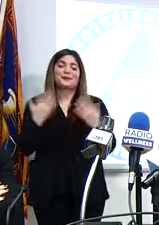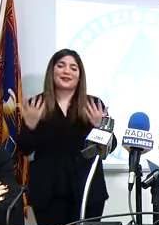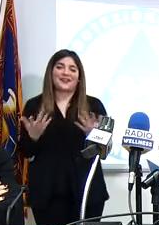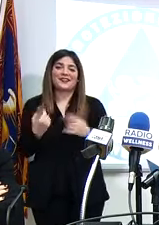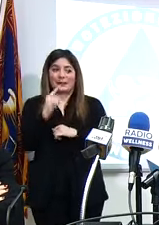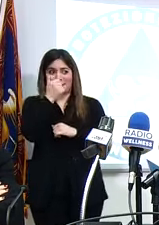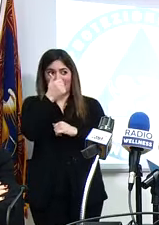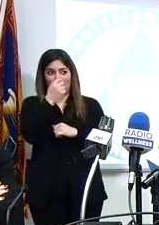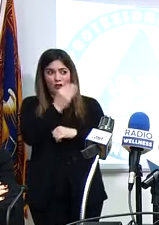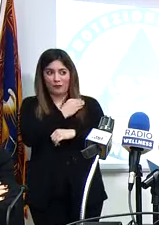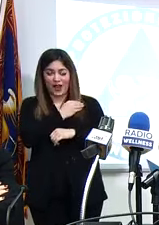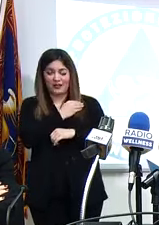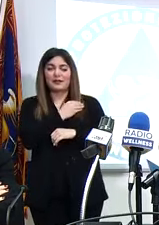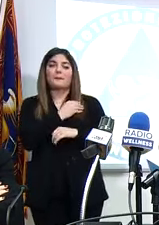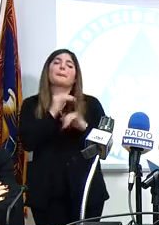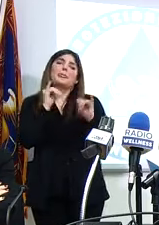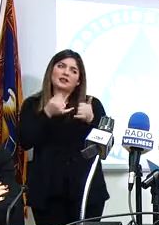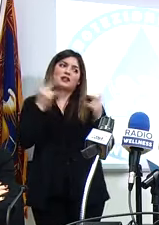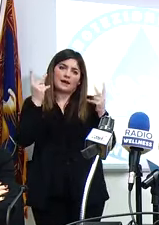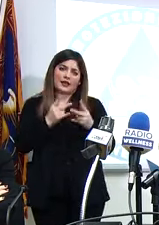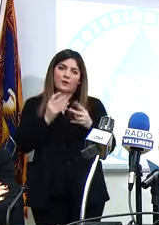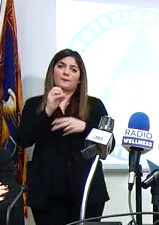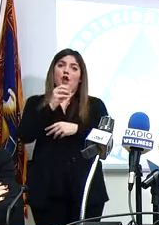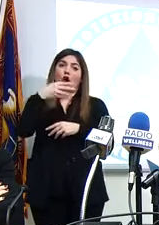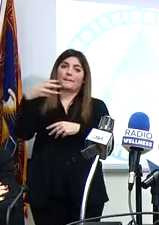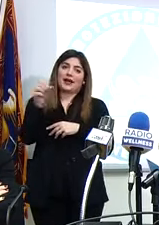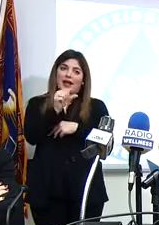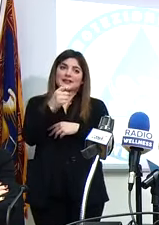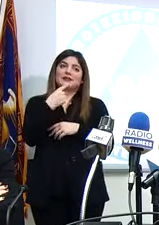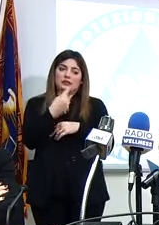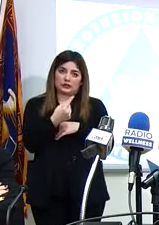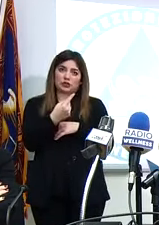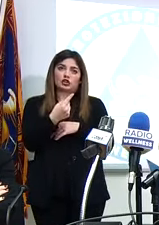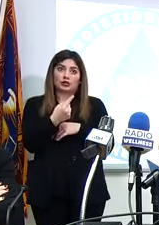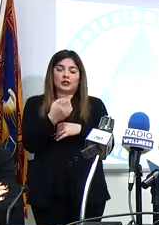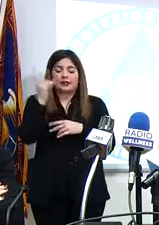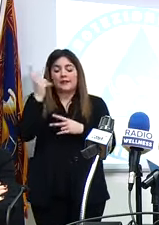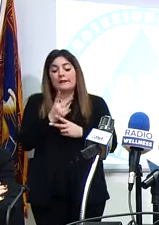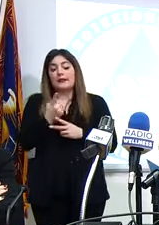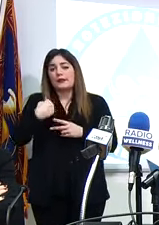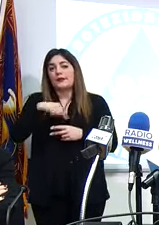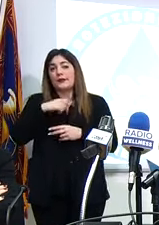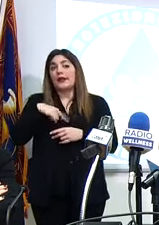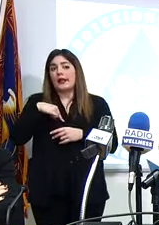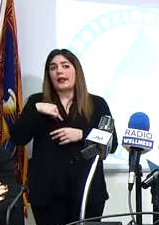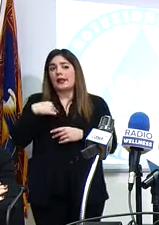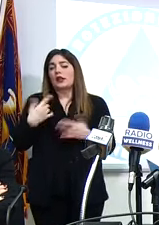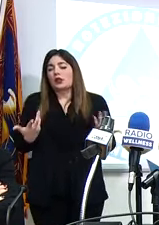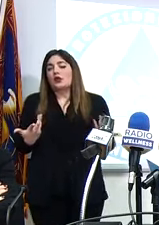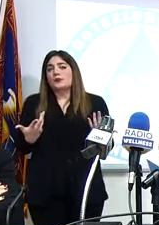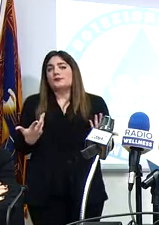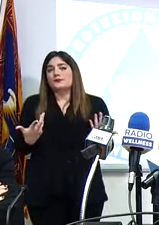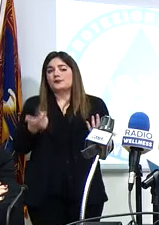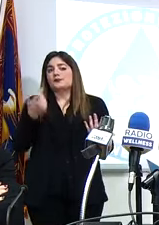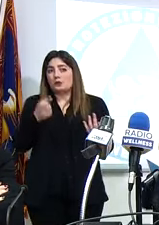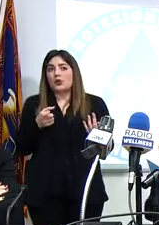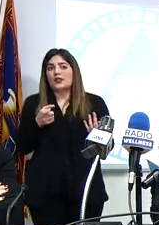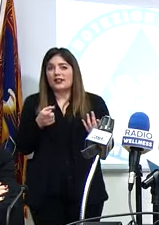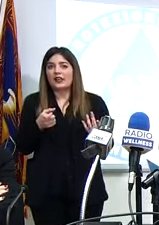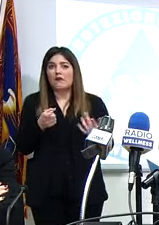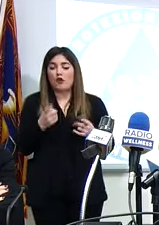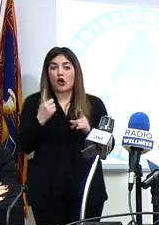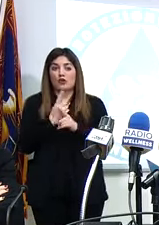domanda. Sì, è vero, anche l'OMS dice che di questo passo probabilmente si arriva... abbiamo che passi tutto un anno